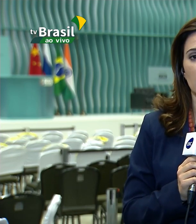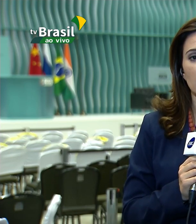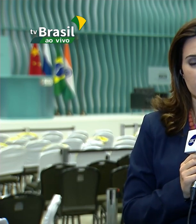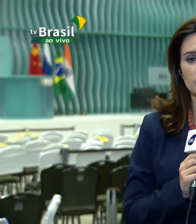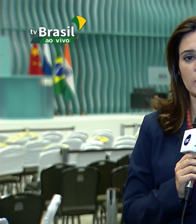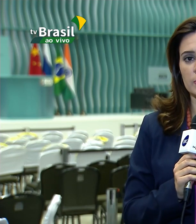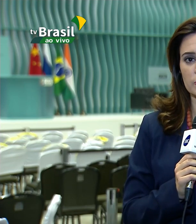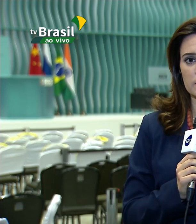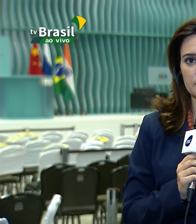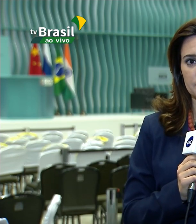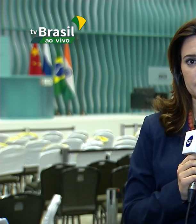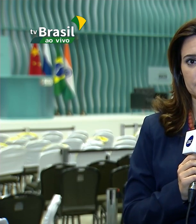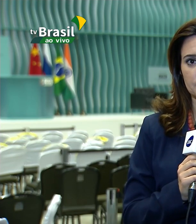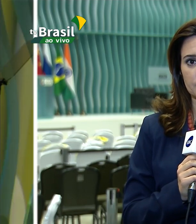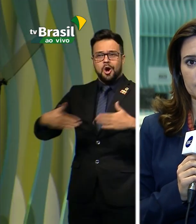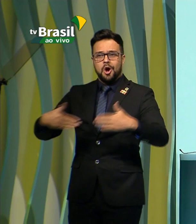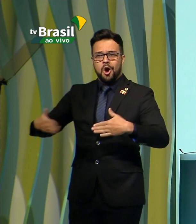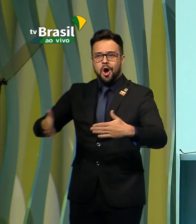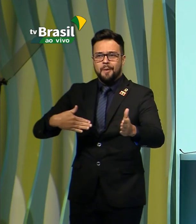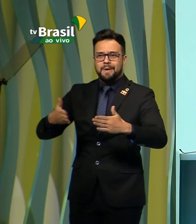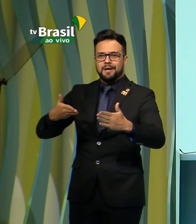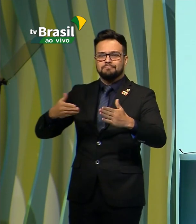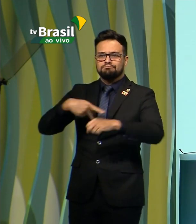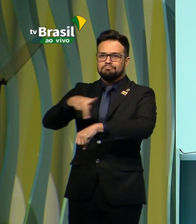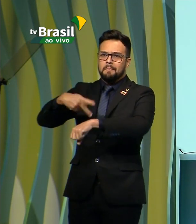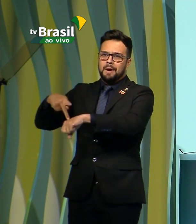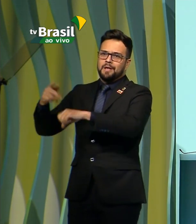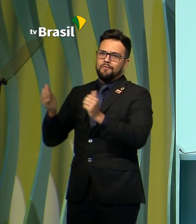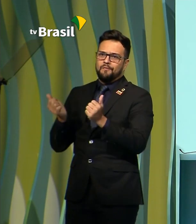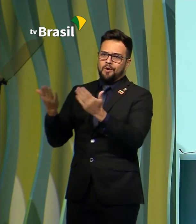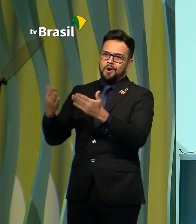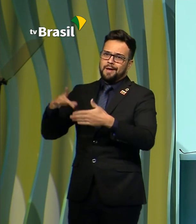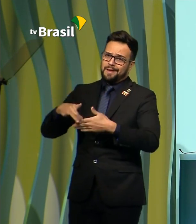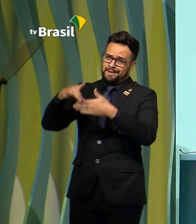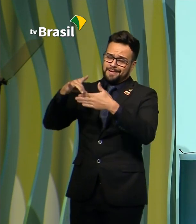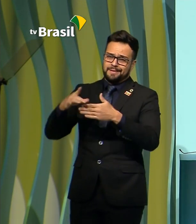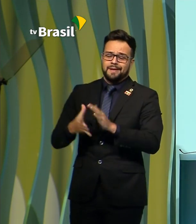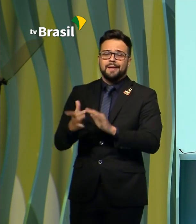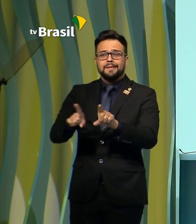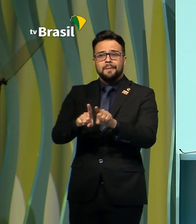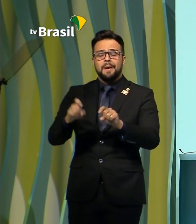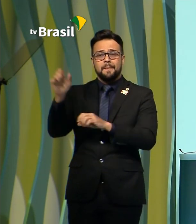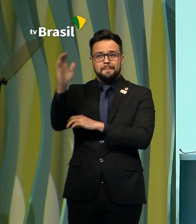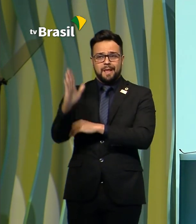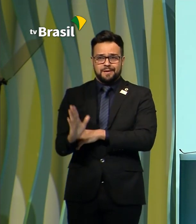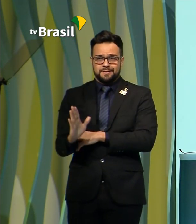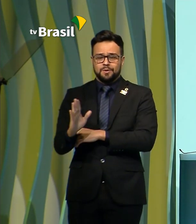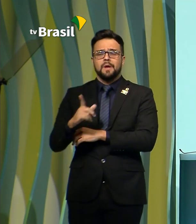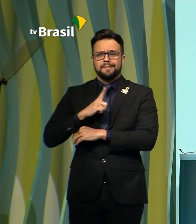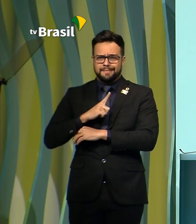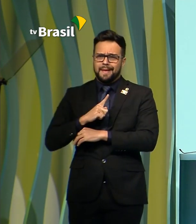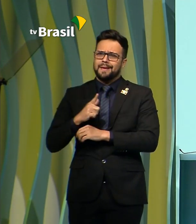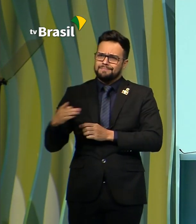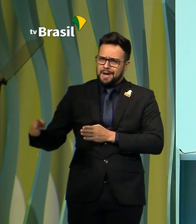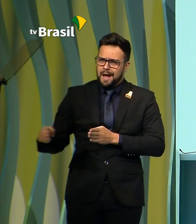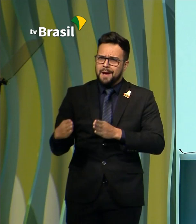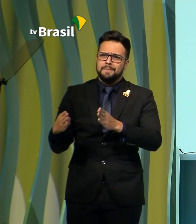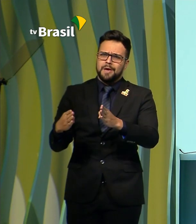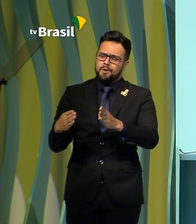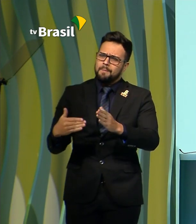nunca veja o que ele disse o brasil ainda tem um caminho a percorrer